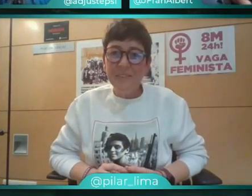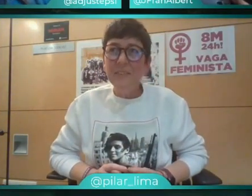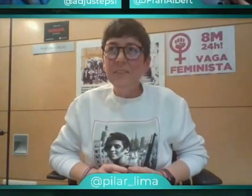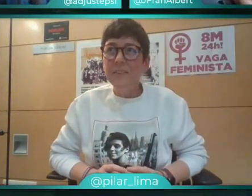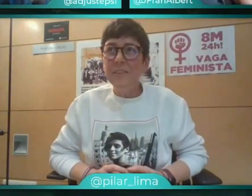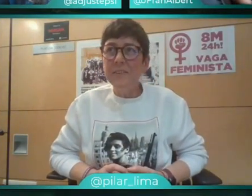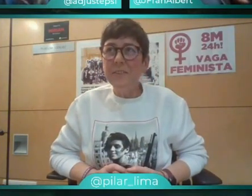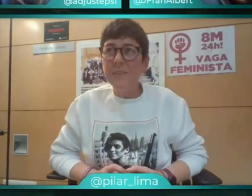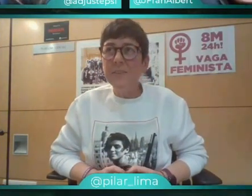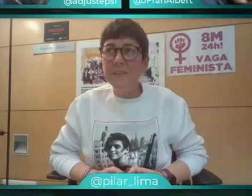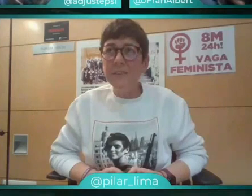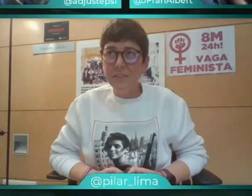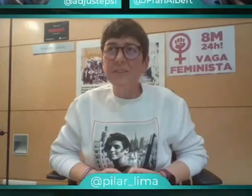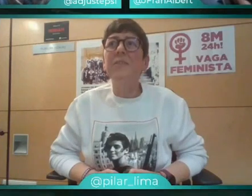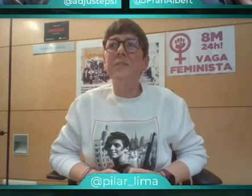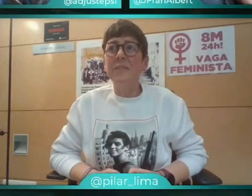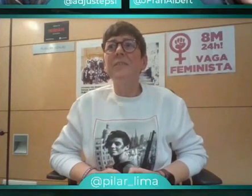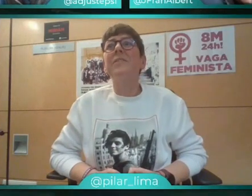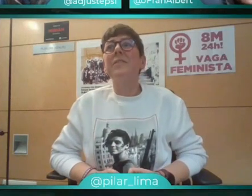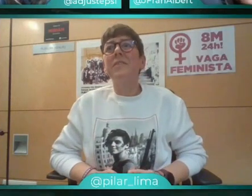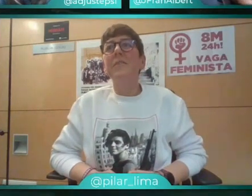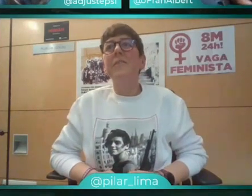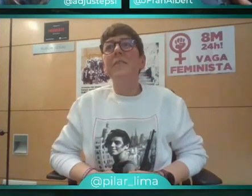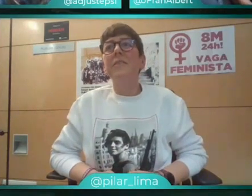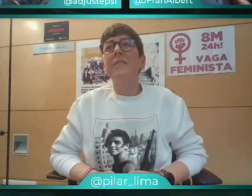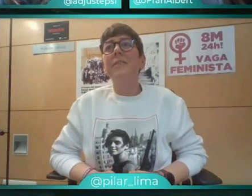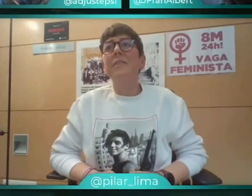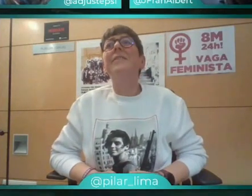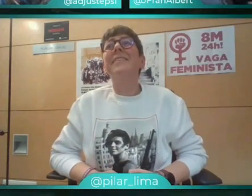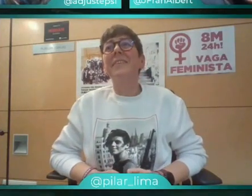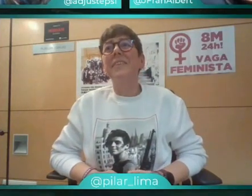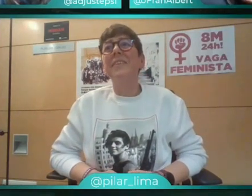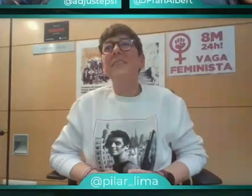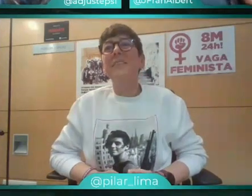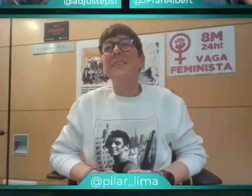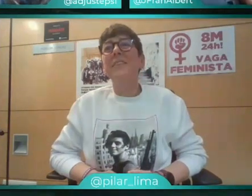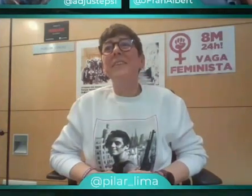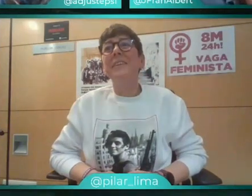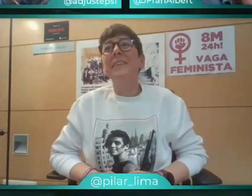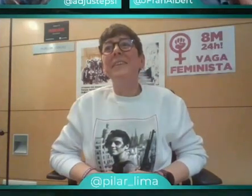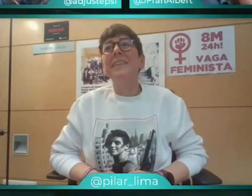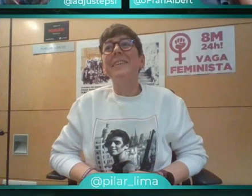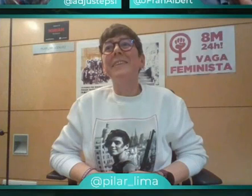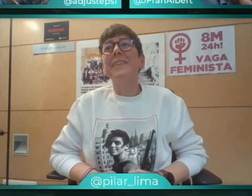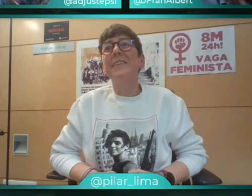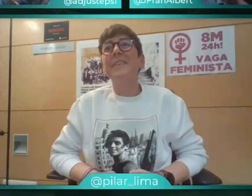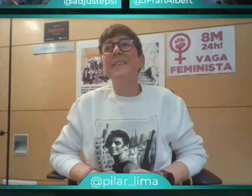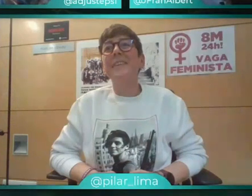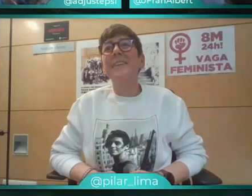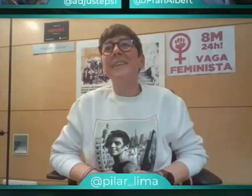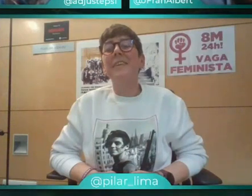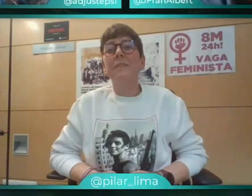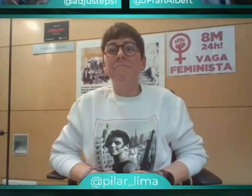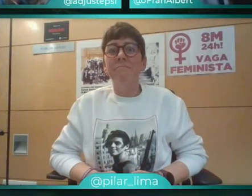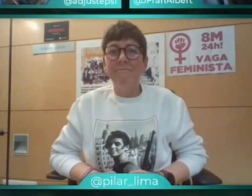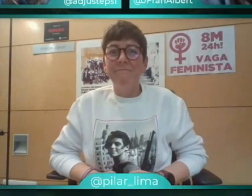que que los que los veían cuatro gatos pero el consejo de administración tienen todos Un millón de euros en el banco que